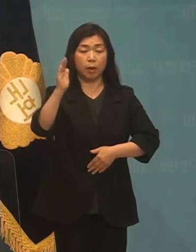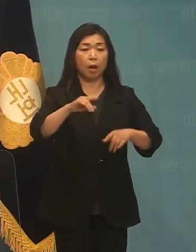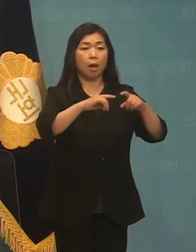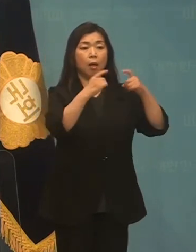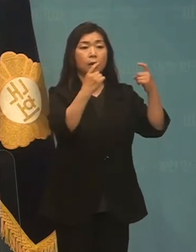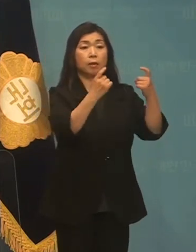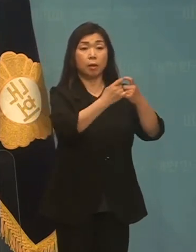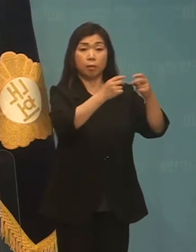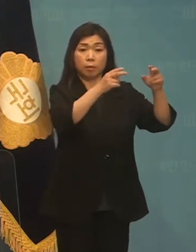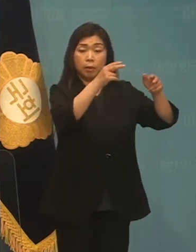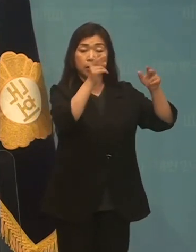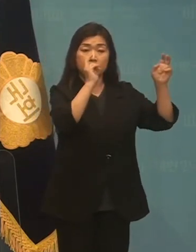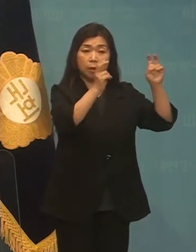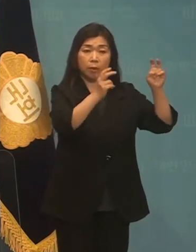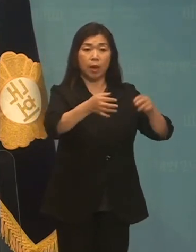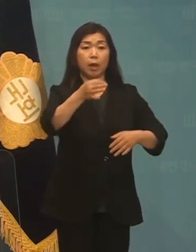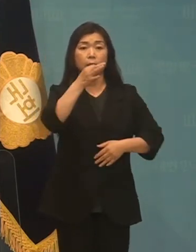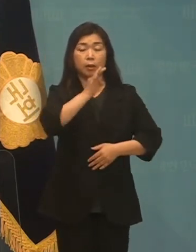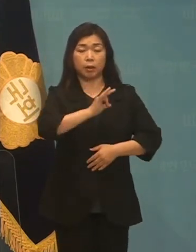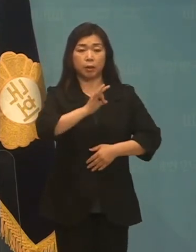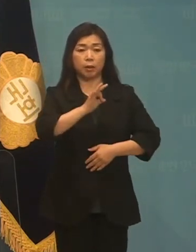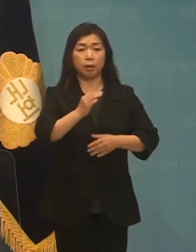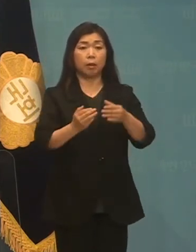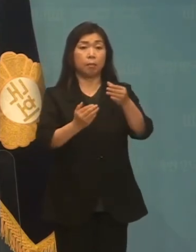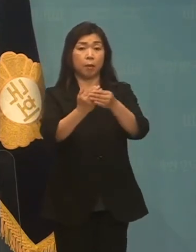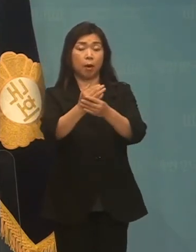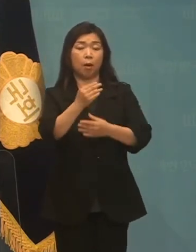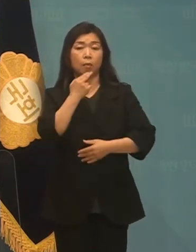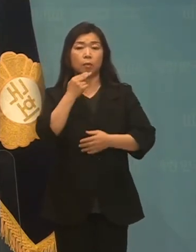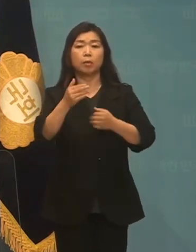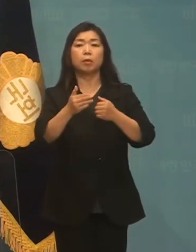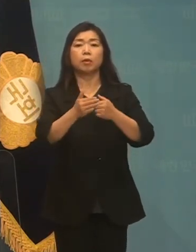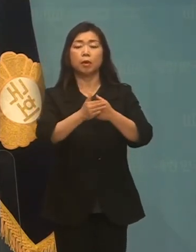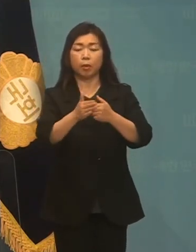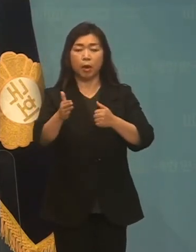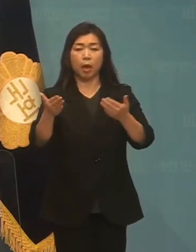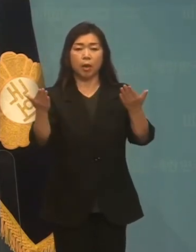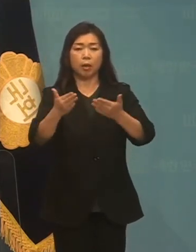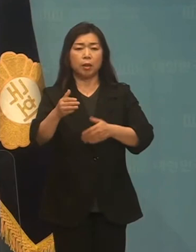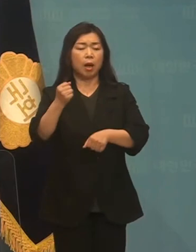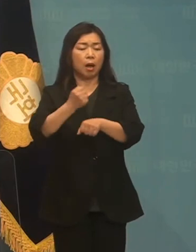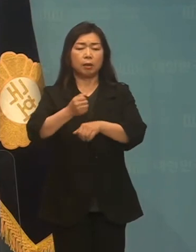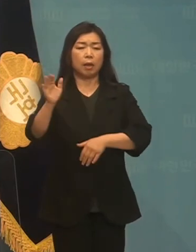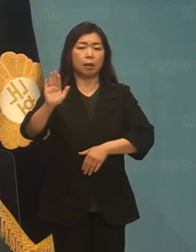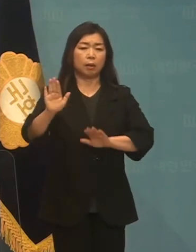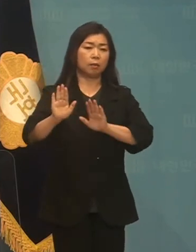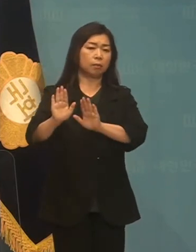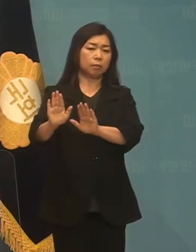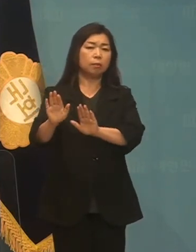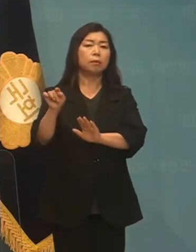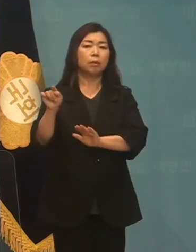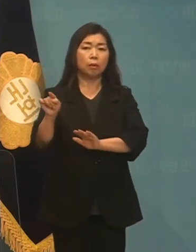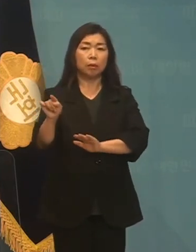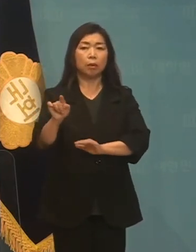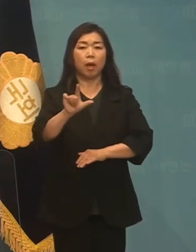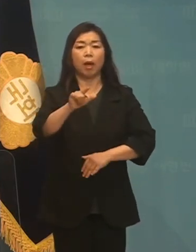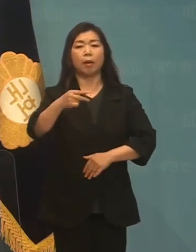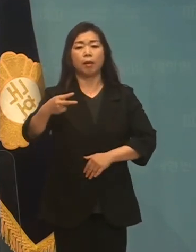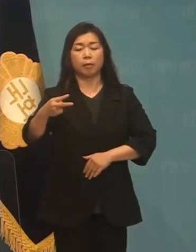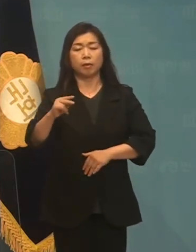민간 기업의 이익이 나지 않아 일을 안 하겠다고 하는 분야를